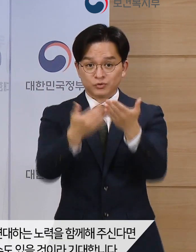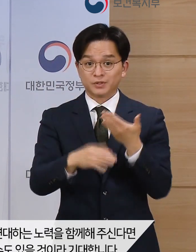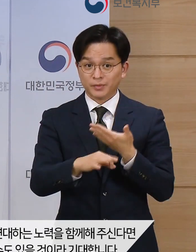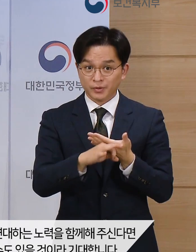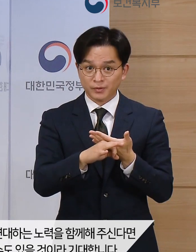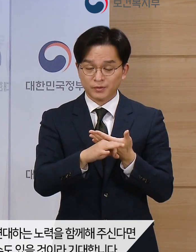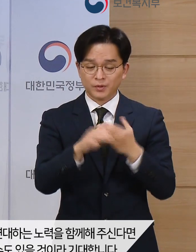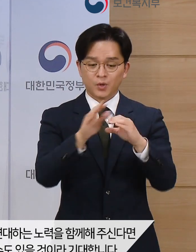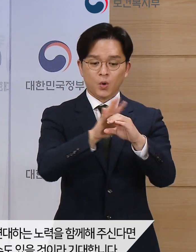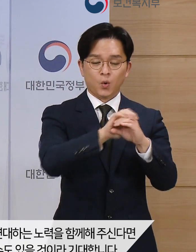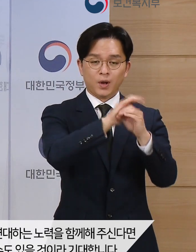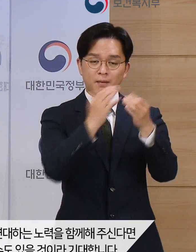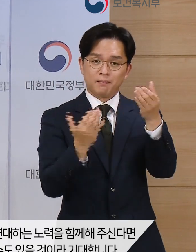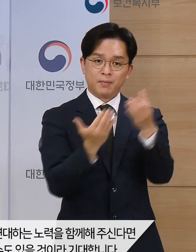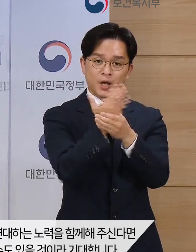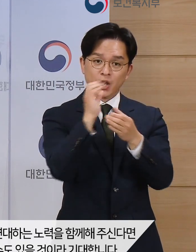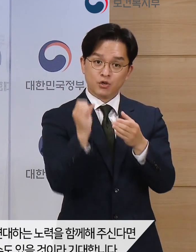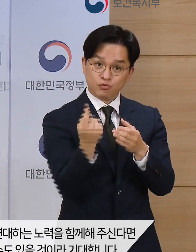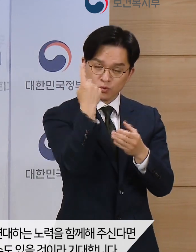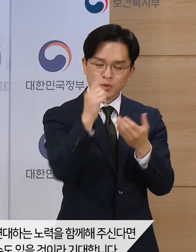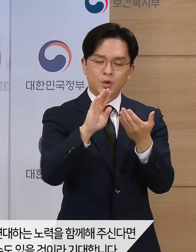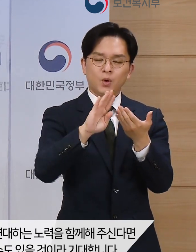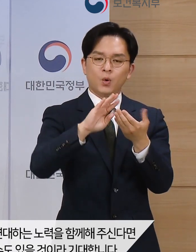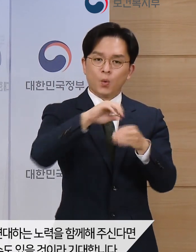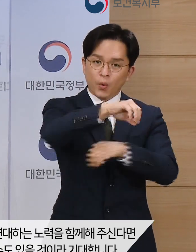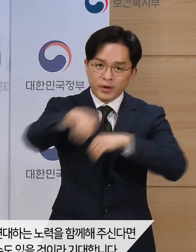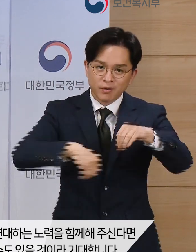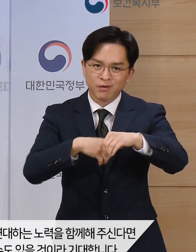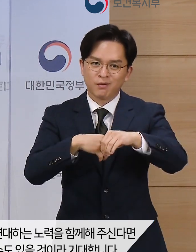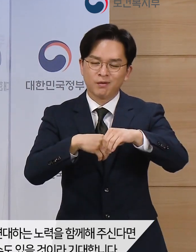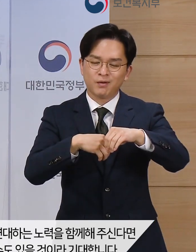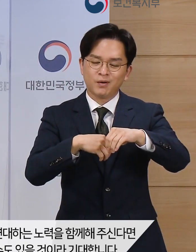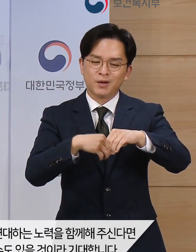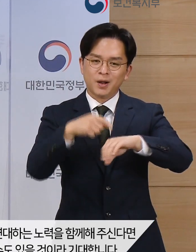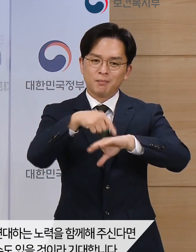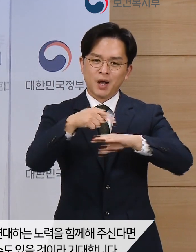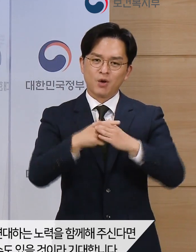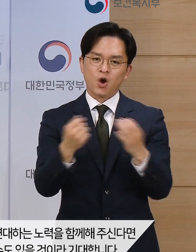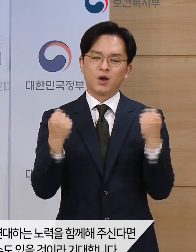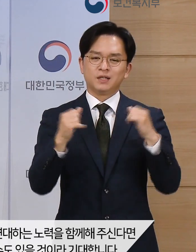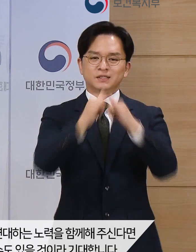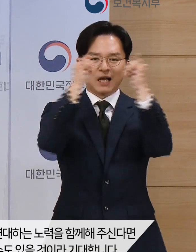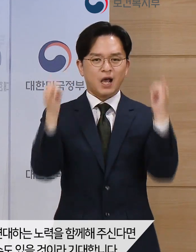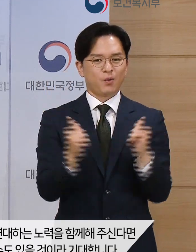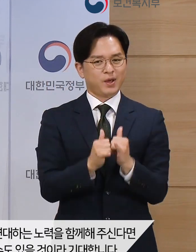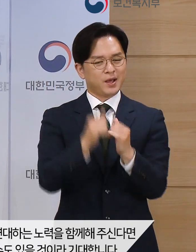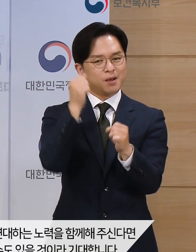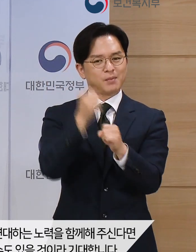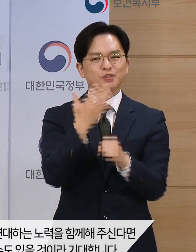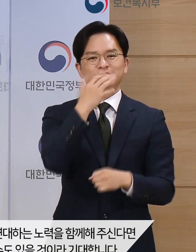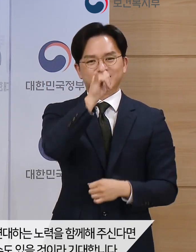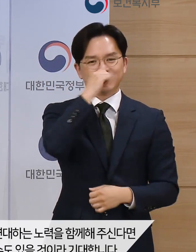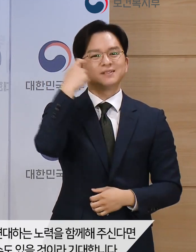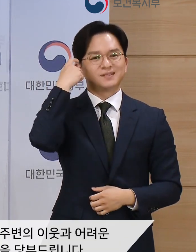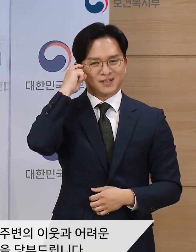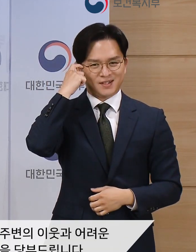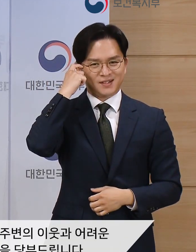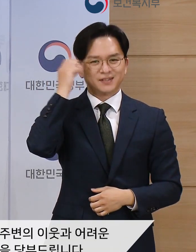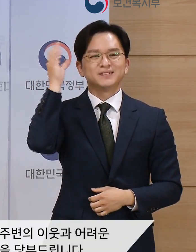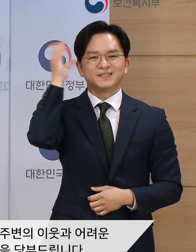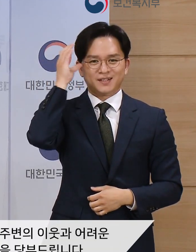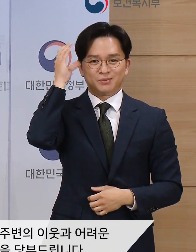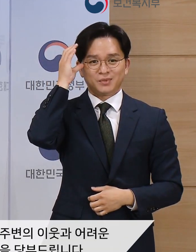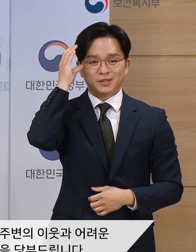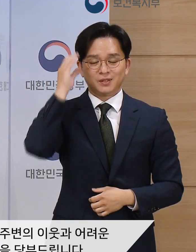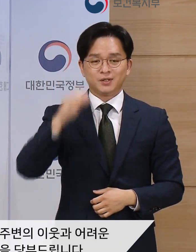계기로 한층 더 성숙한 마음 돌봄의 사회를 만들어 갈 수도 있을 것이라 기대합니다.